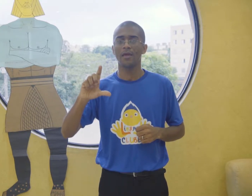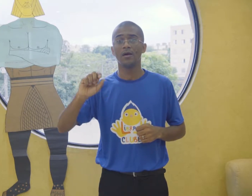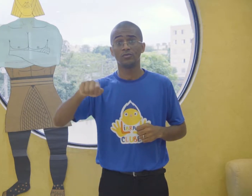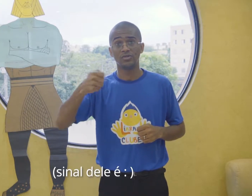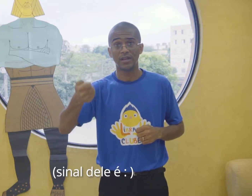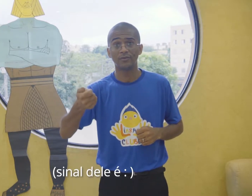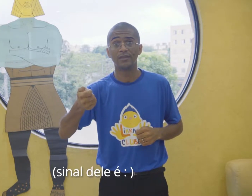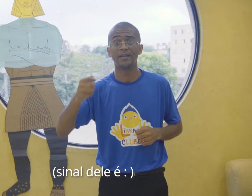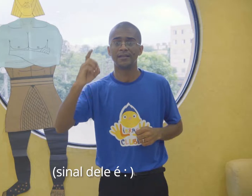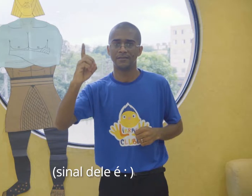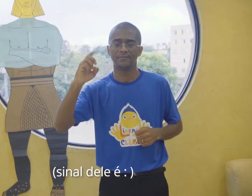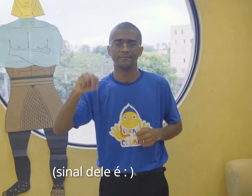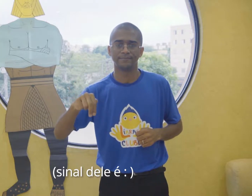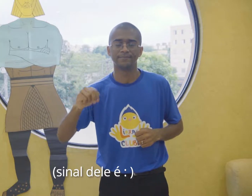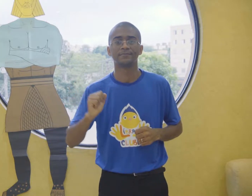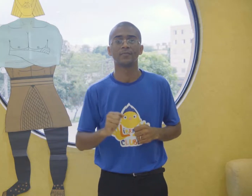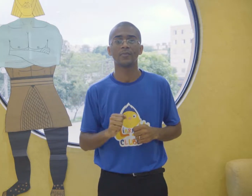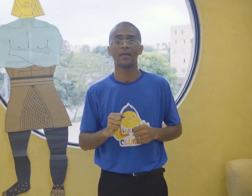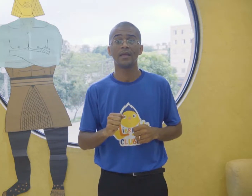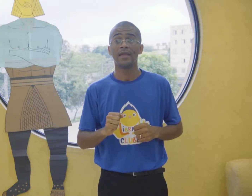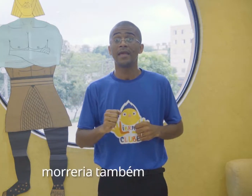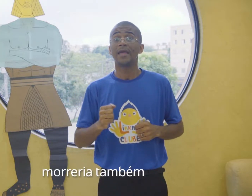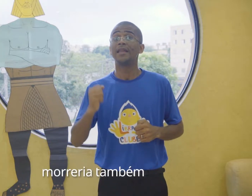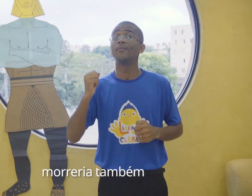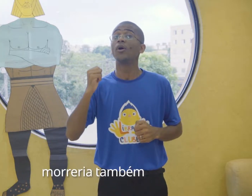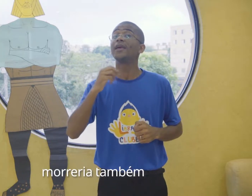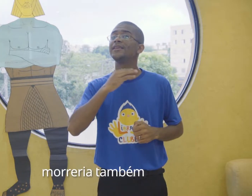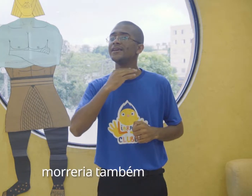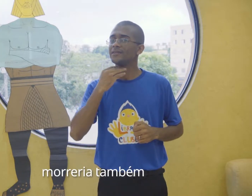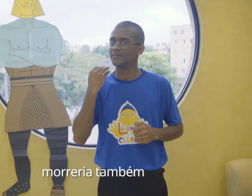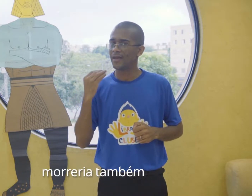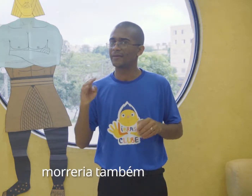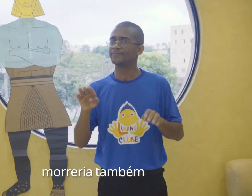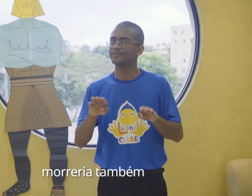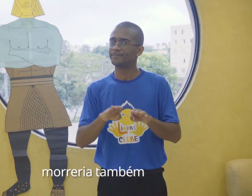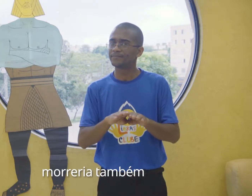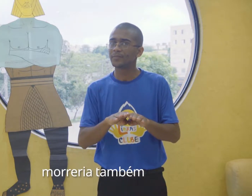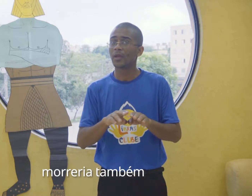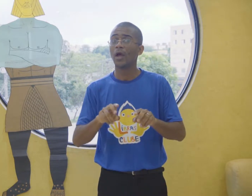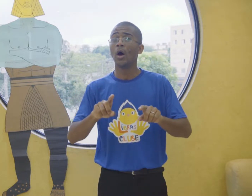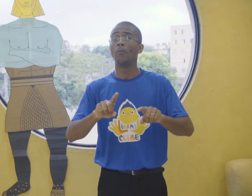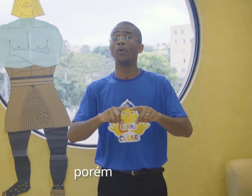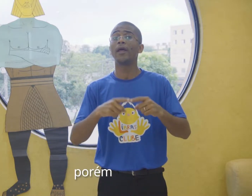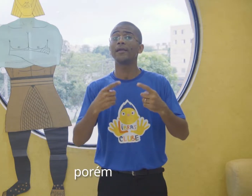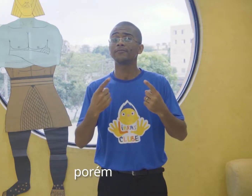o sinal dele, ele morreria também. Porém,